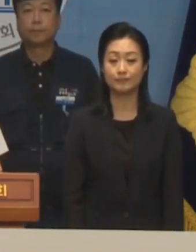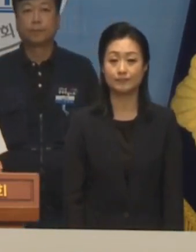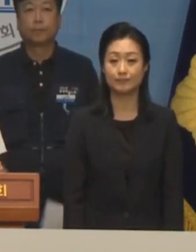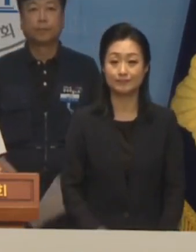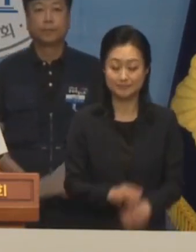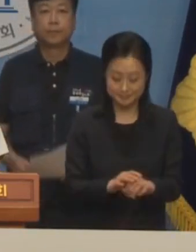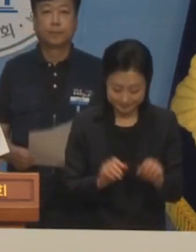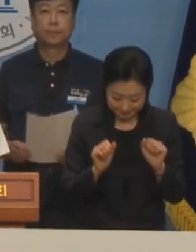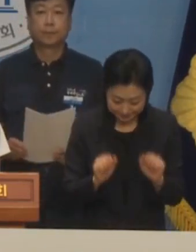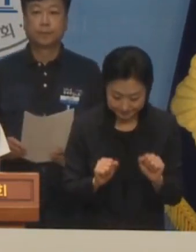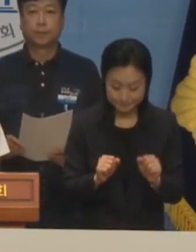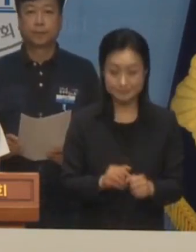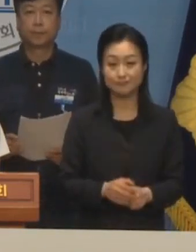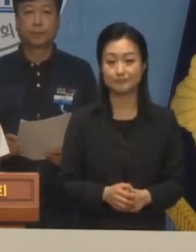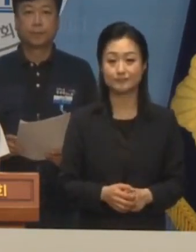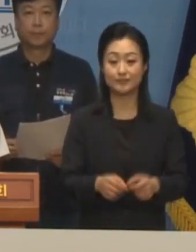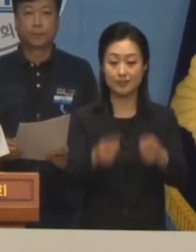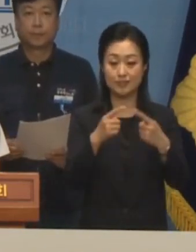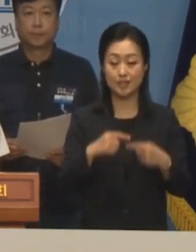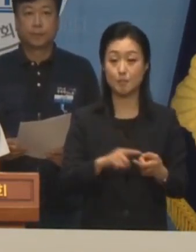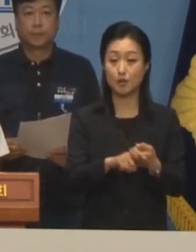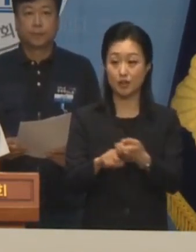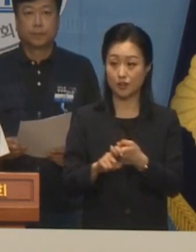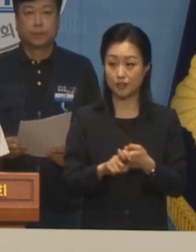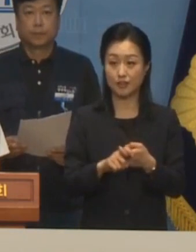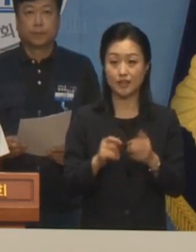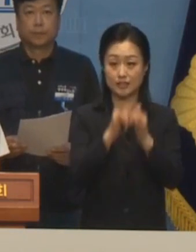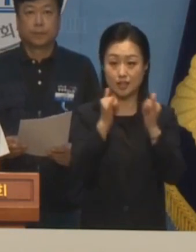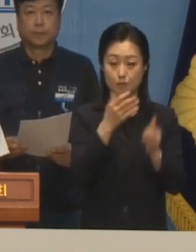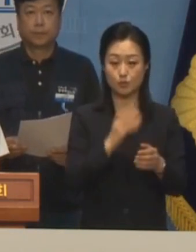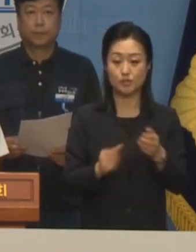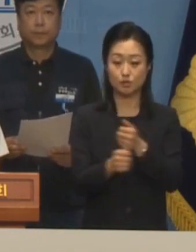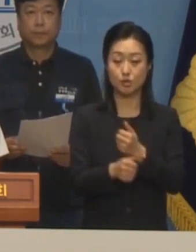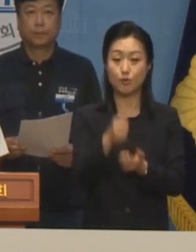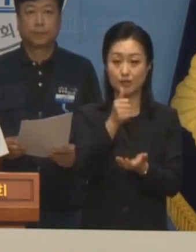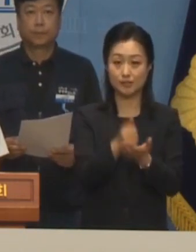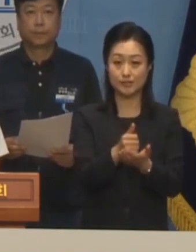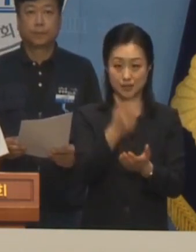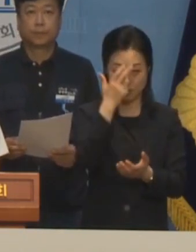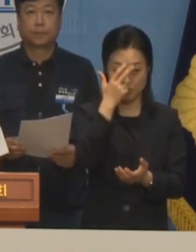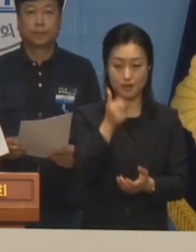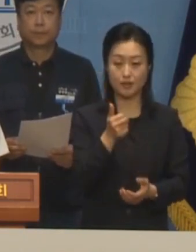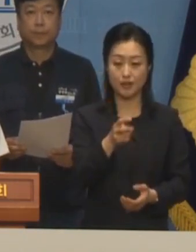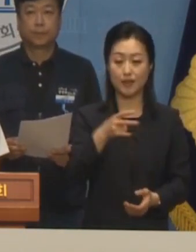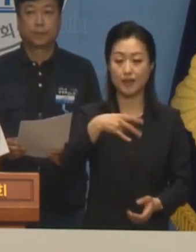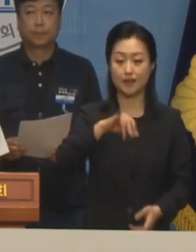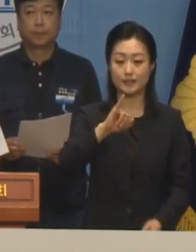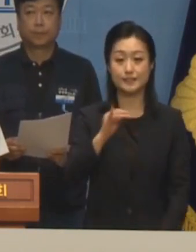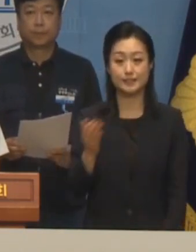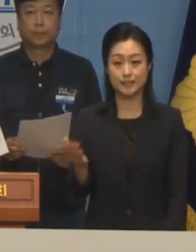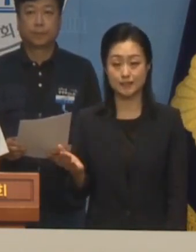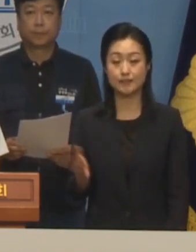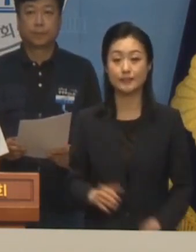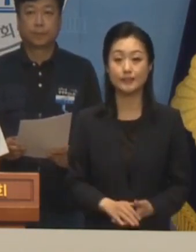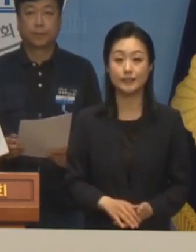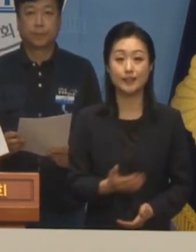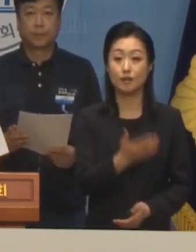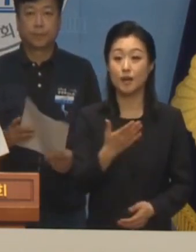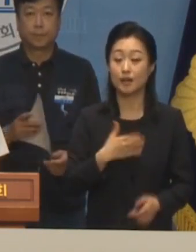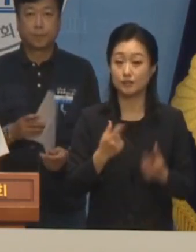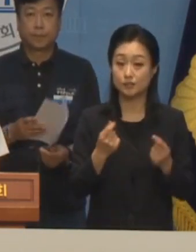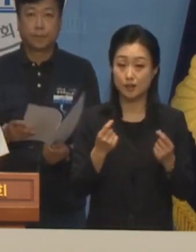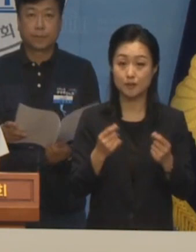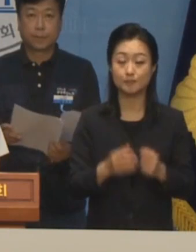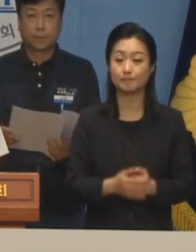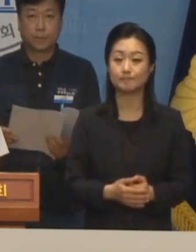네, 안녕하십니까. 저는 참여연대 사회복지위원회 위원장 최혜지입니다. 다들 아시겠지만은